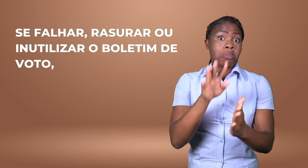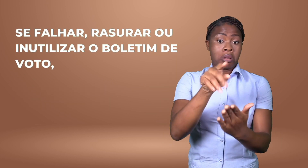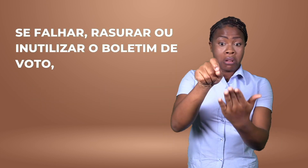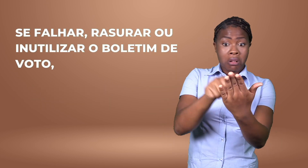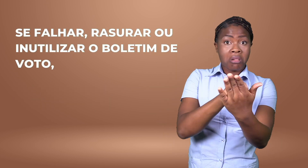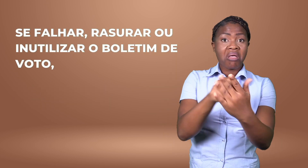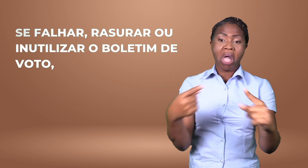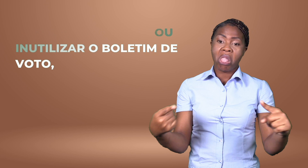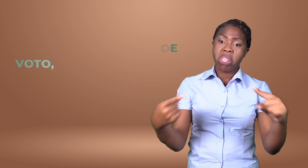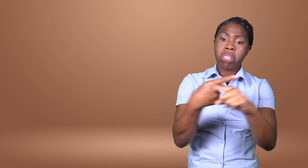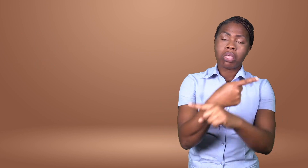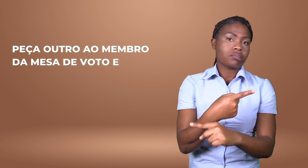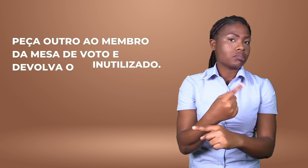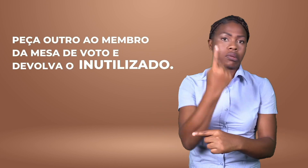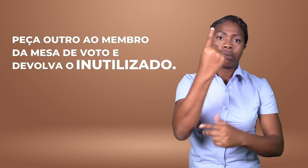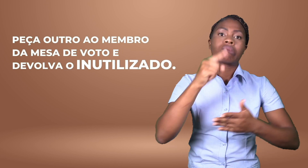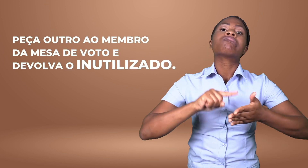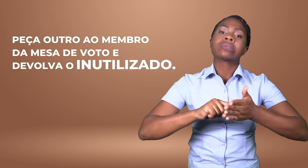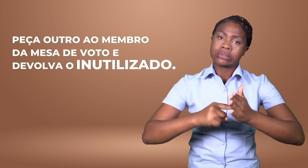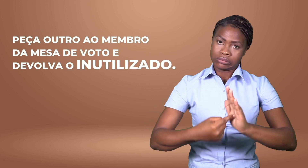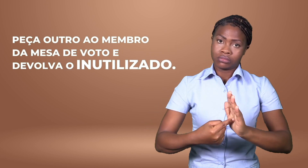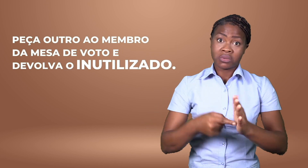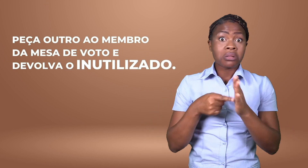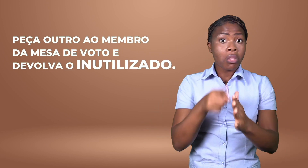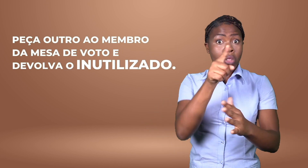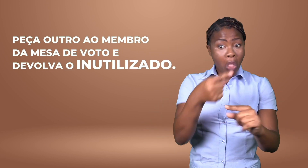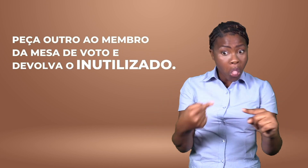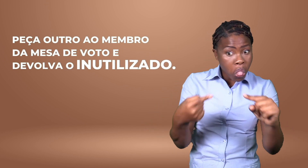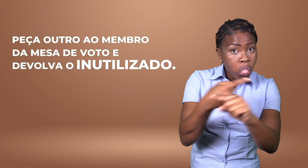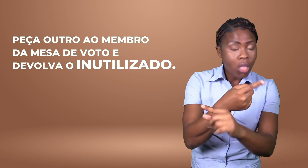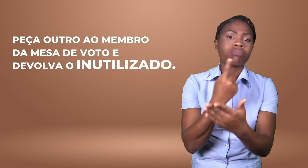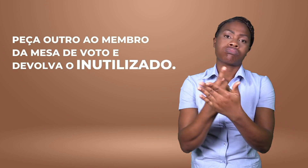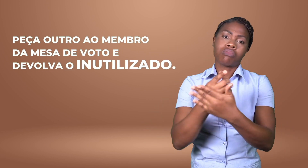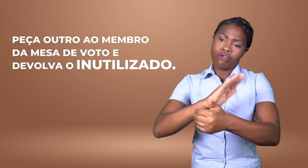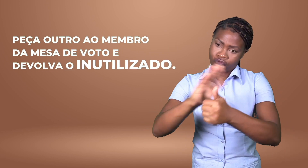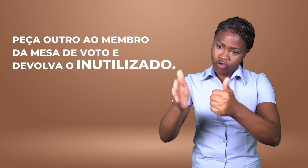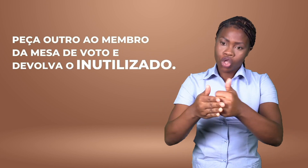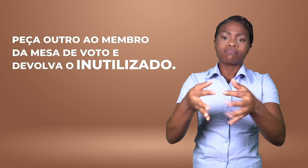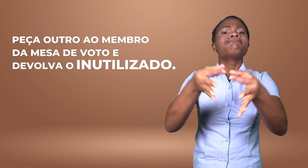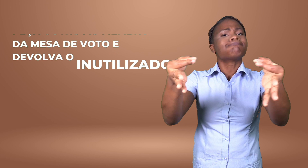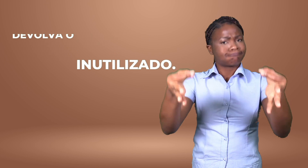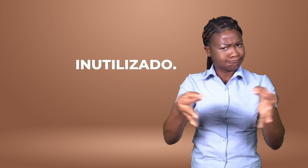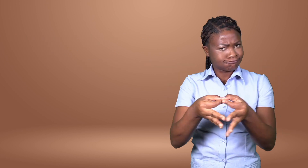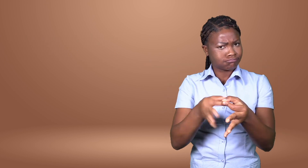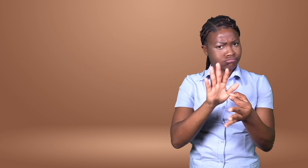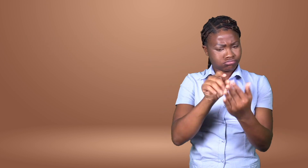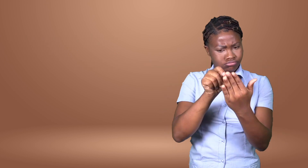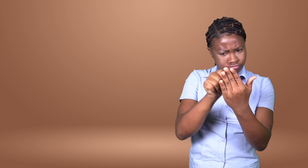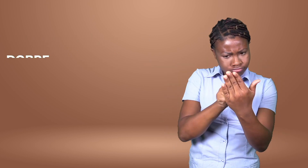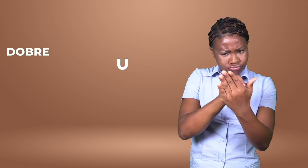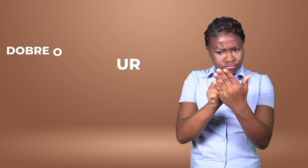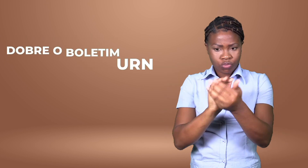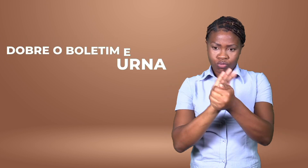ou inutilizar o boletim de voto, peça outro ao membro da mesa de voto e devolva o